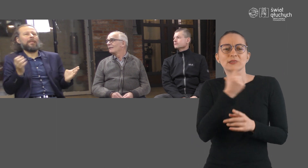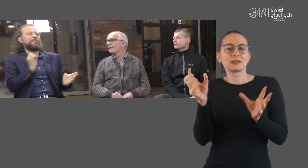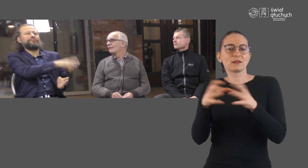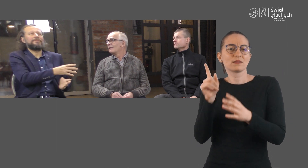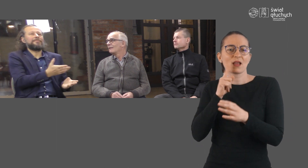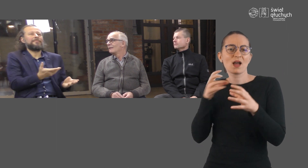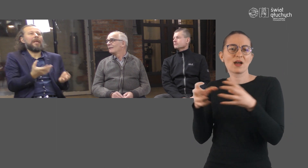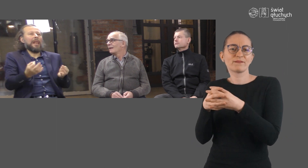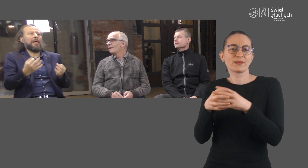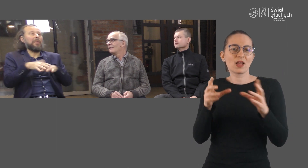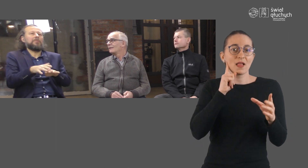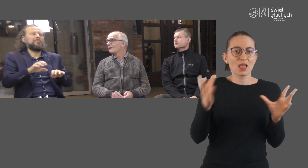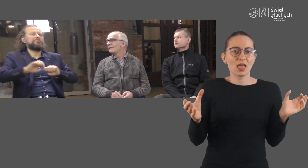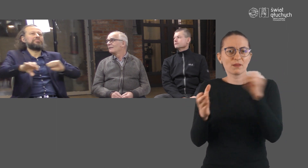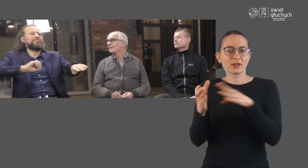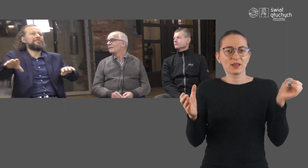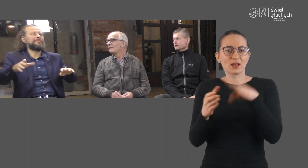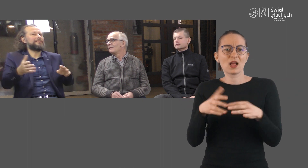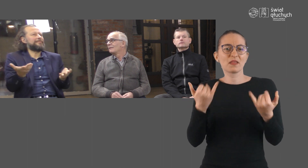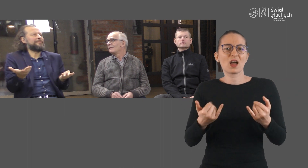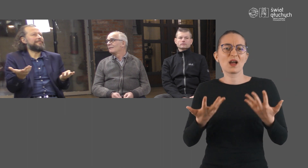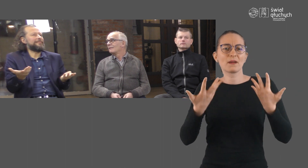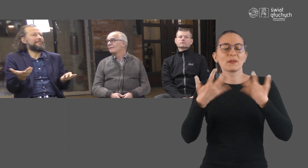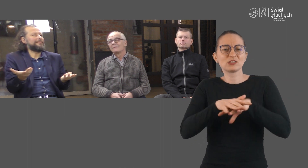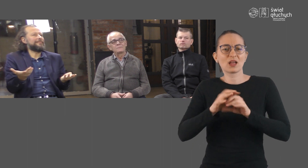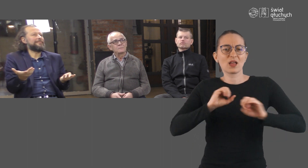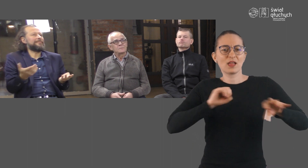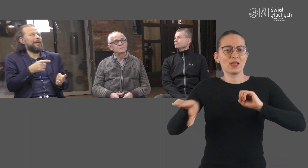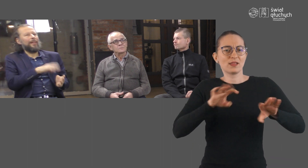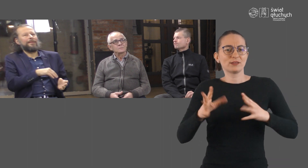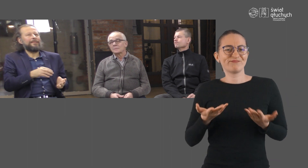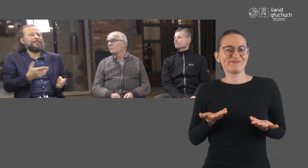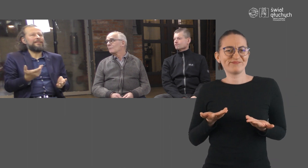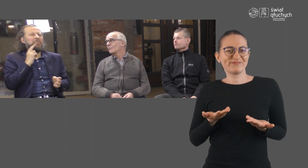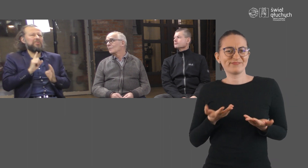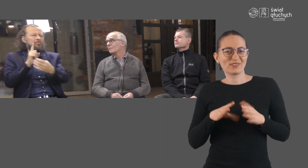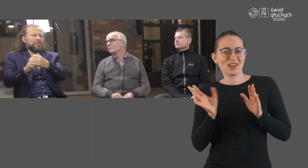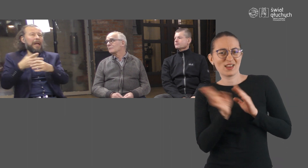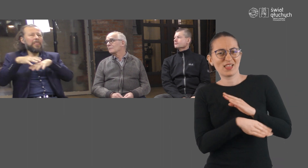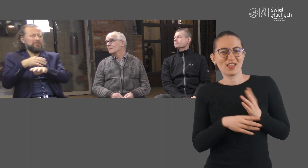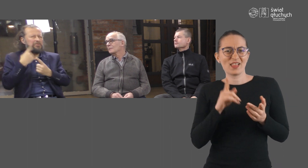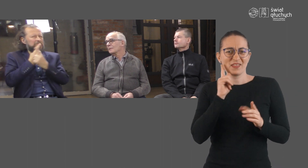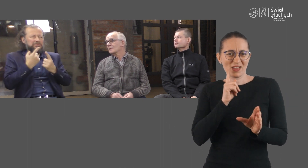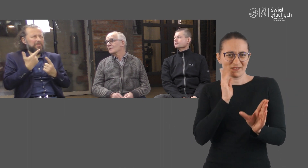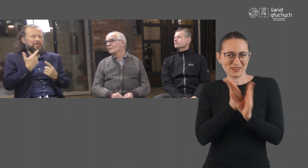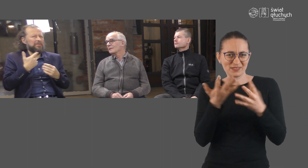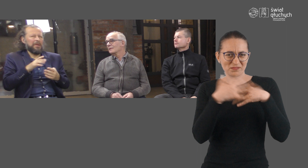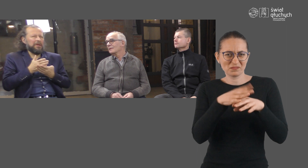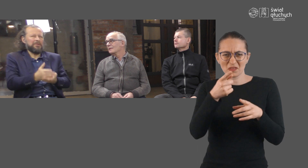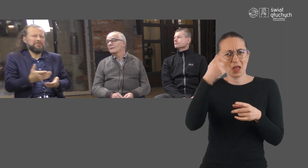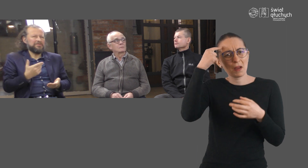Była szkoła po prostu dla głuchych, po prostu szło się do szkoły dla głuchych. Nie było tak, że były szkoły integracyjne.